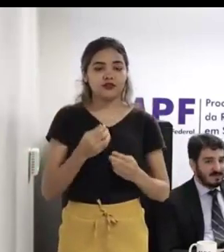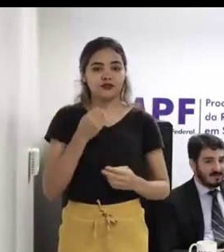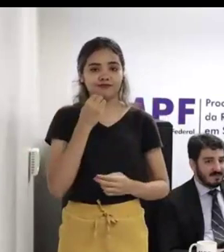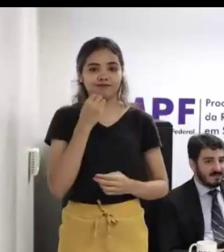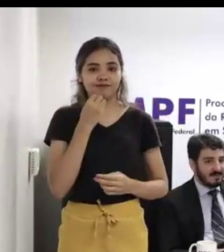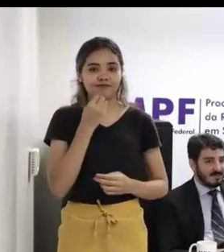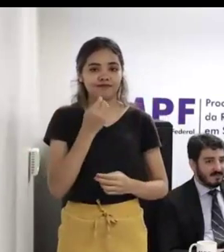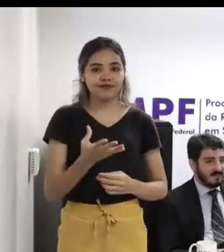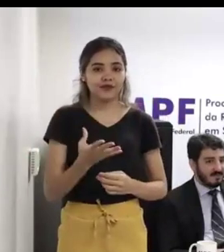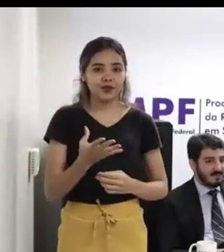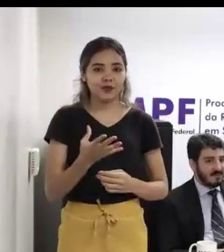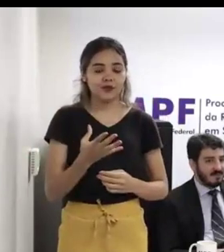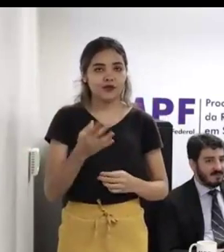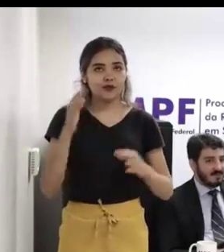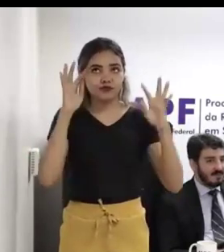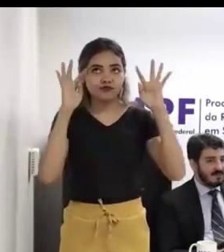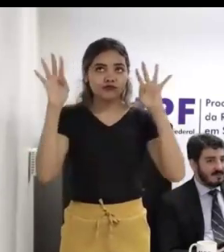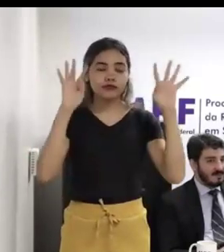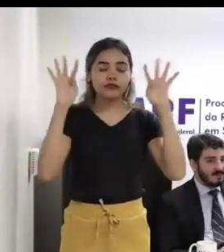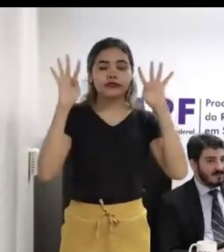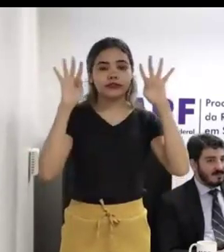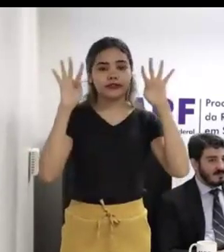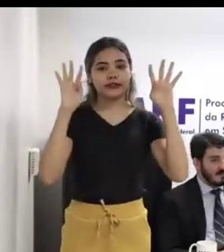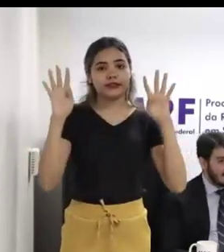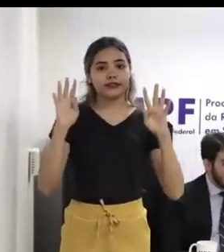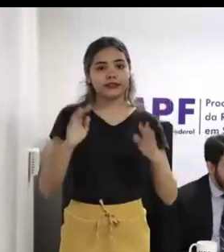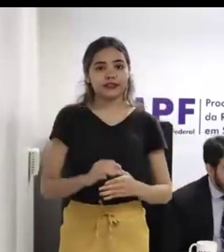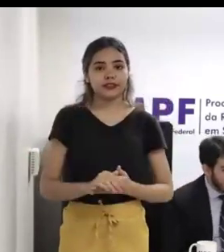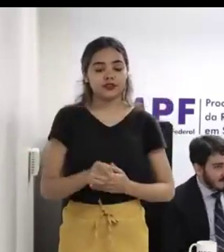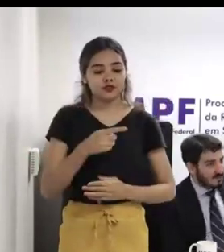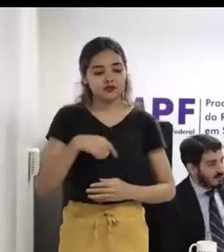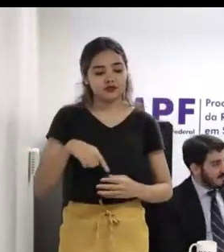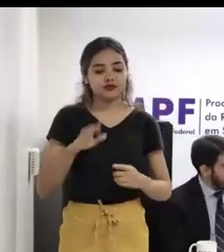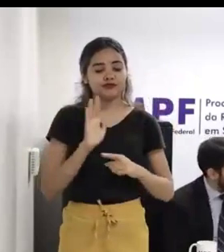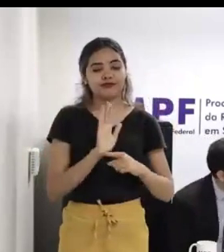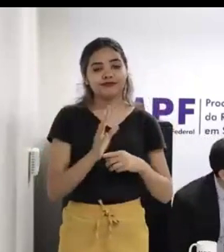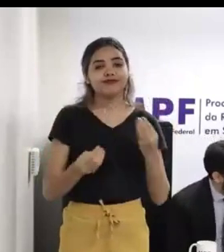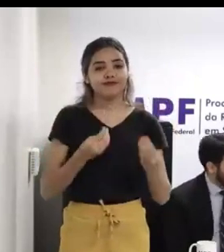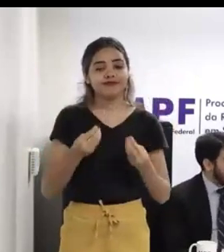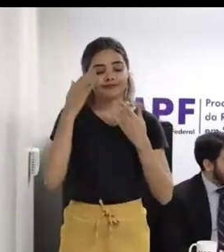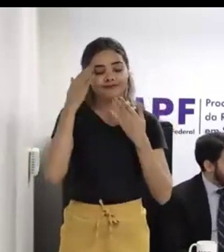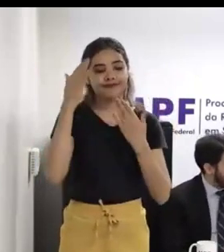reflexivos e e e e pensativo nas nossas ações nas nossas instituições